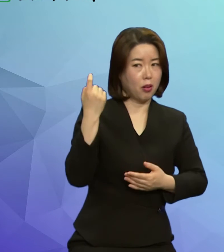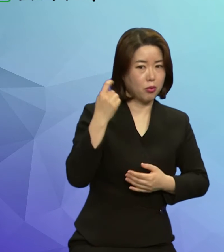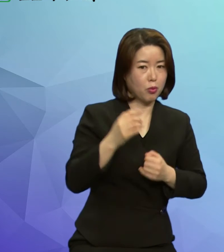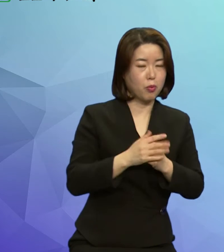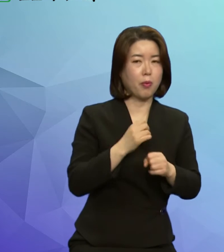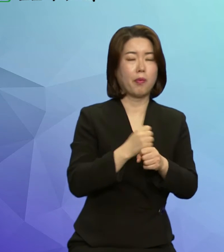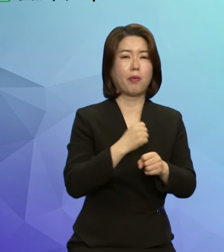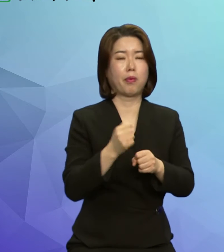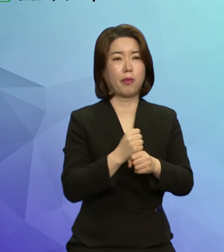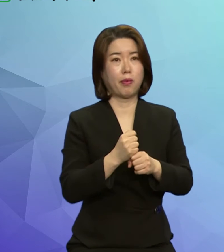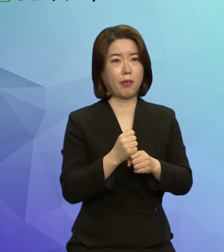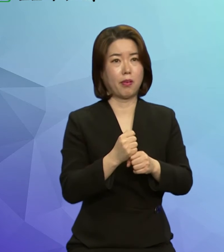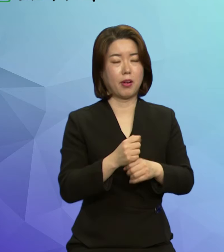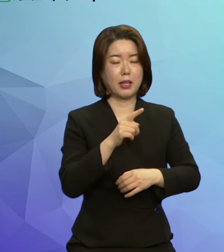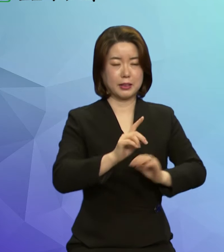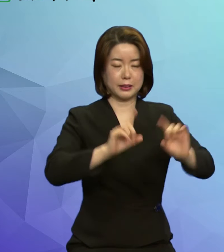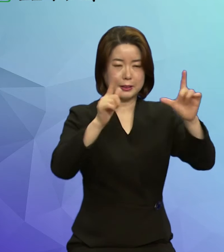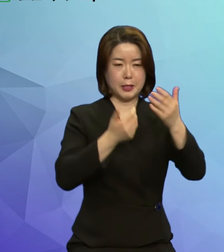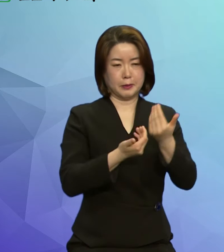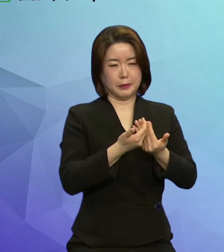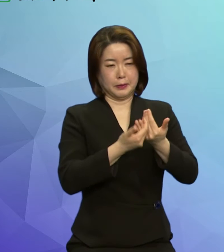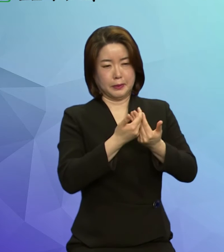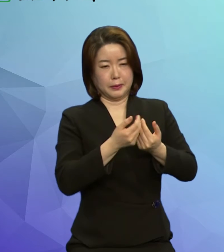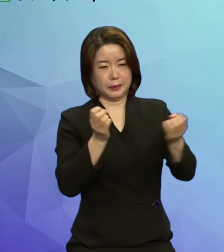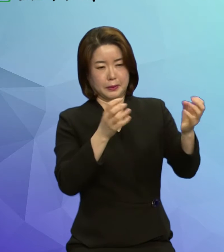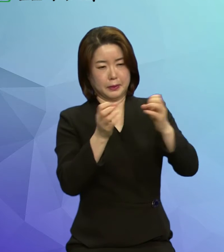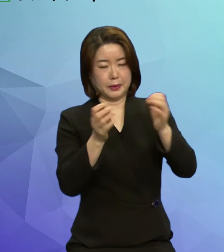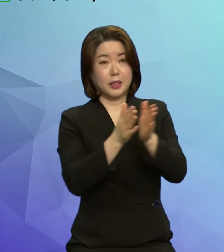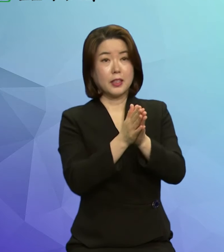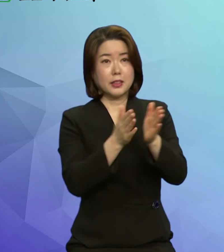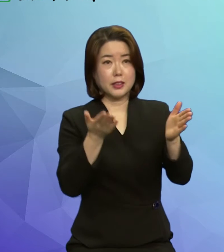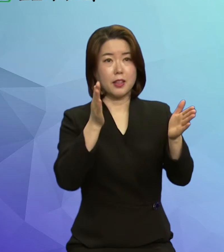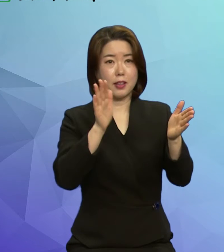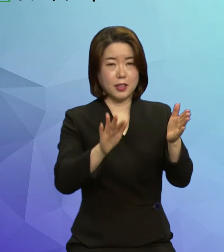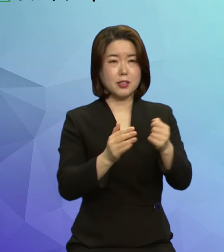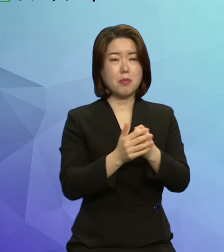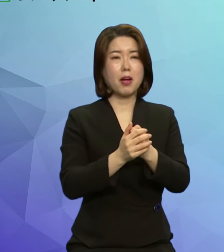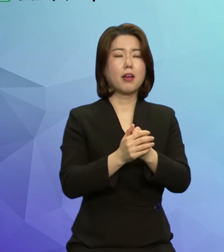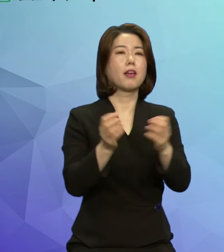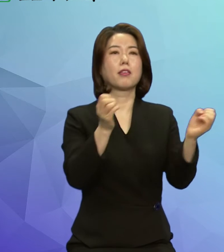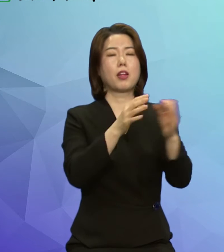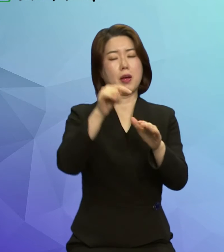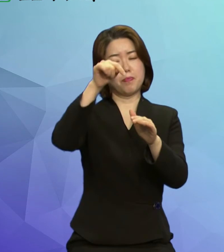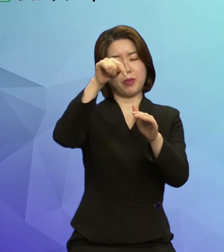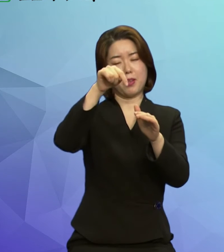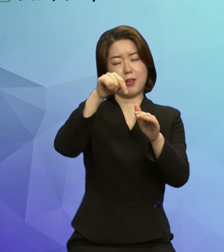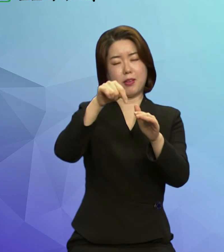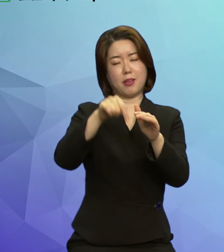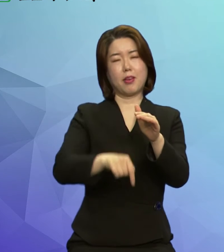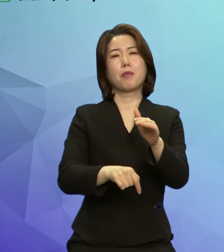그날 밤에 어색하게 대화를 시작했지만 대화는 굉장히 깊이 들어갔어요.